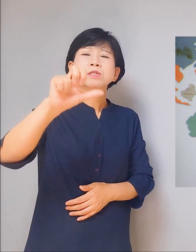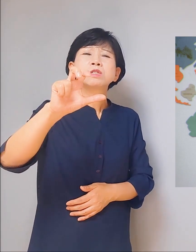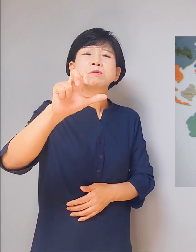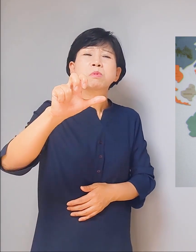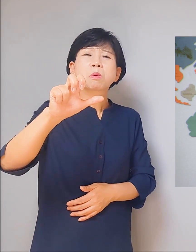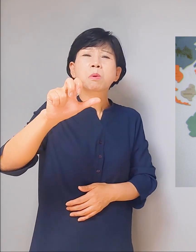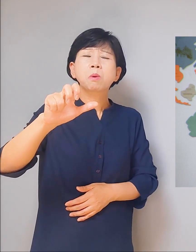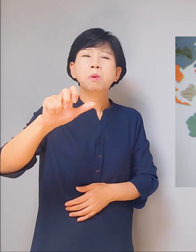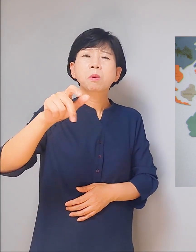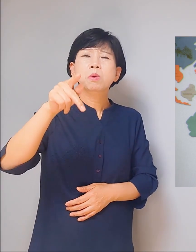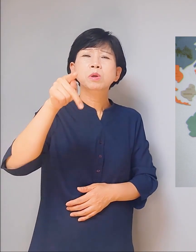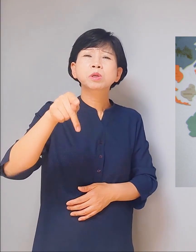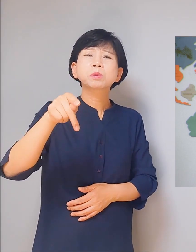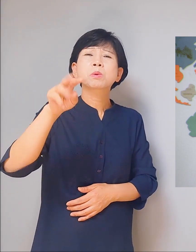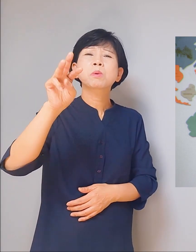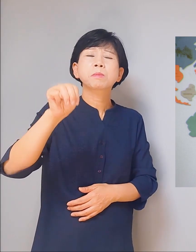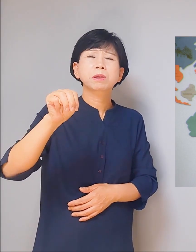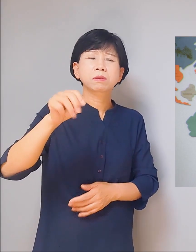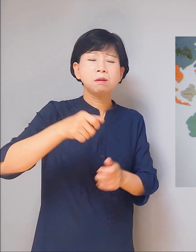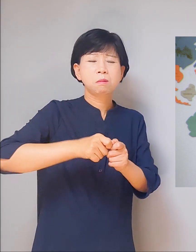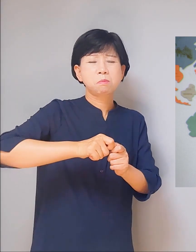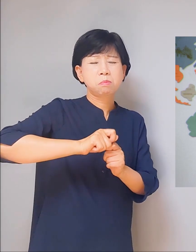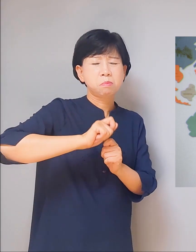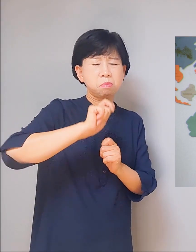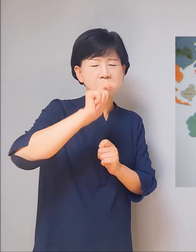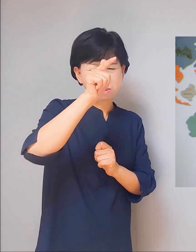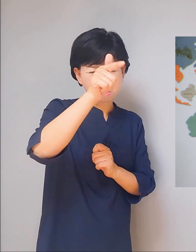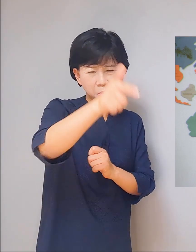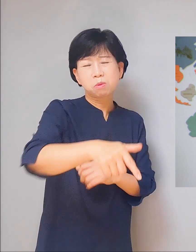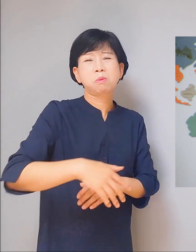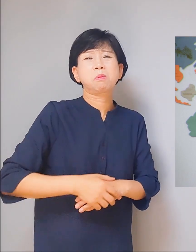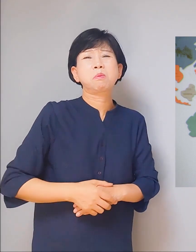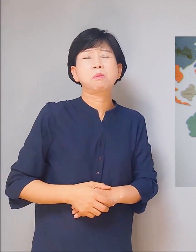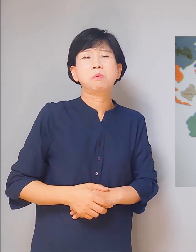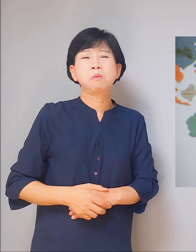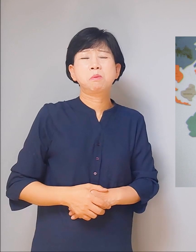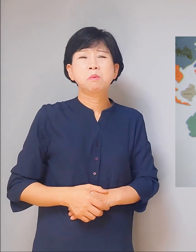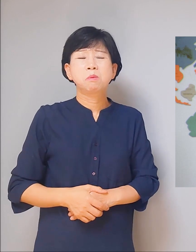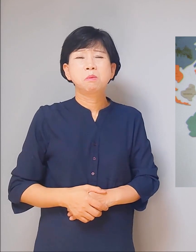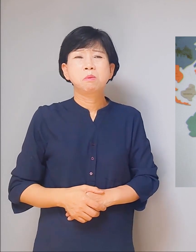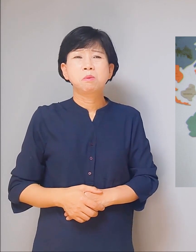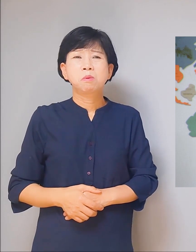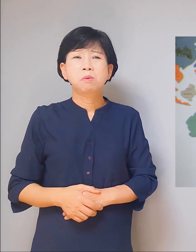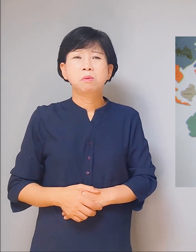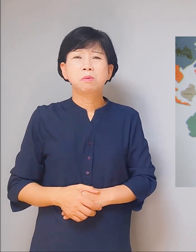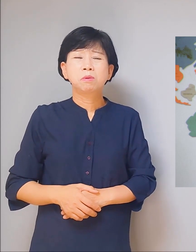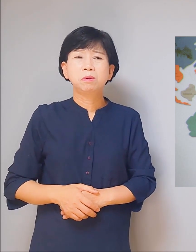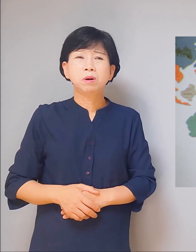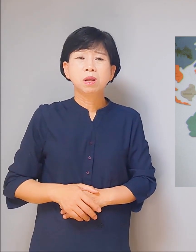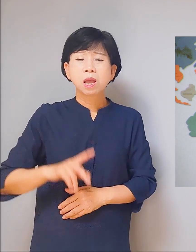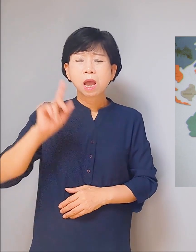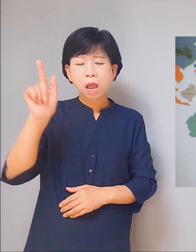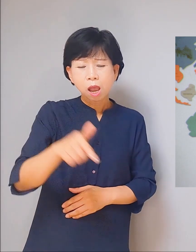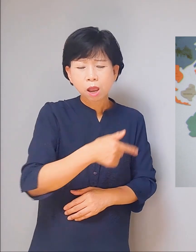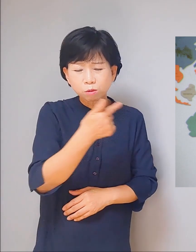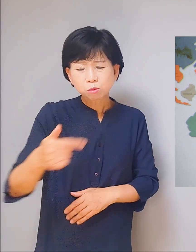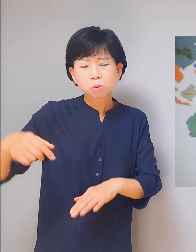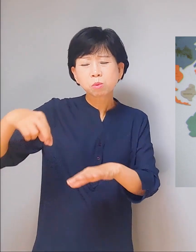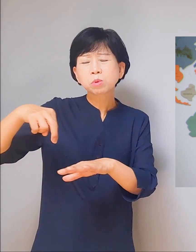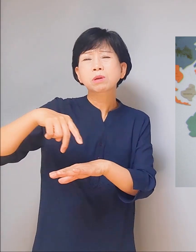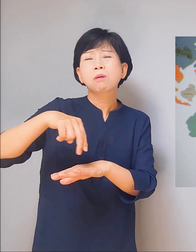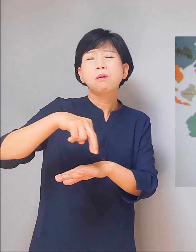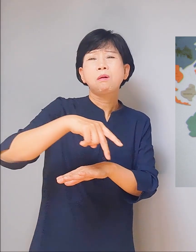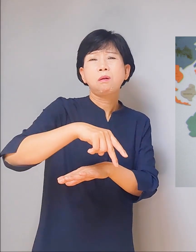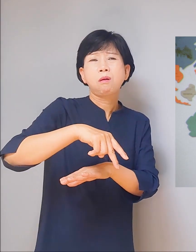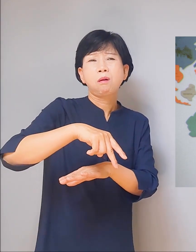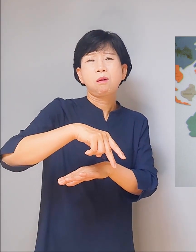꼬박 걸으면 25km, 30km 뭐 이 정도 간다고 해요. 그러니 하루 종일 걸리는 거리죠.